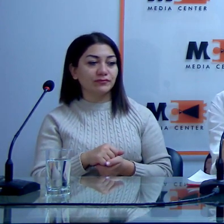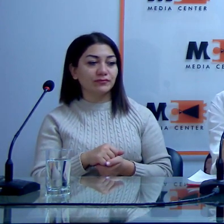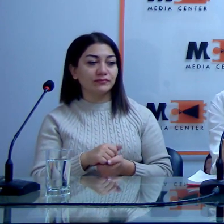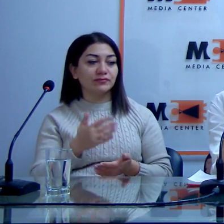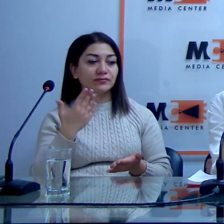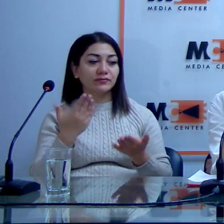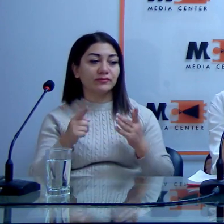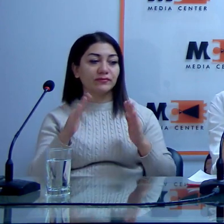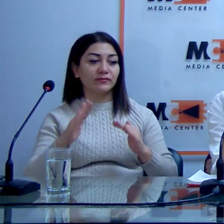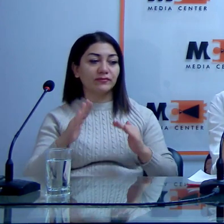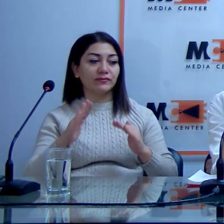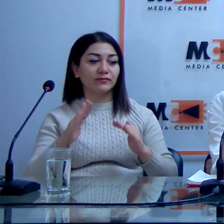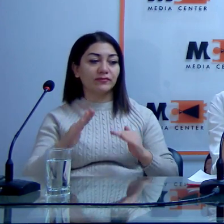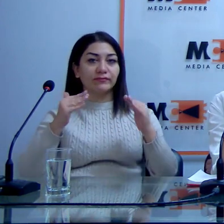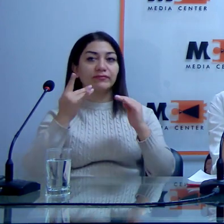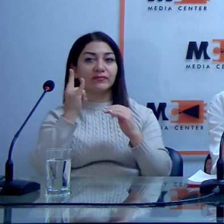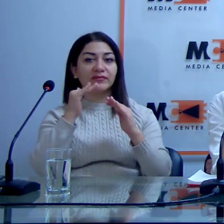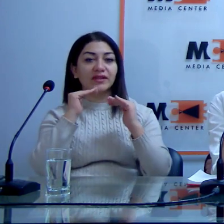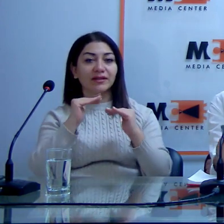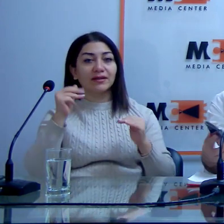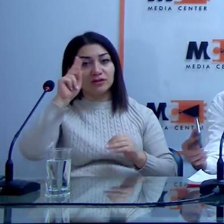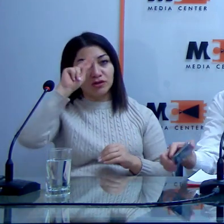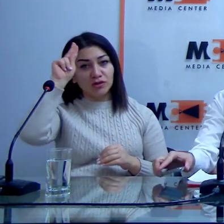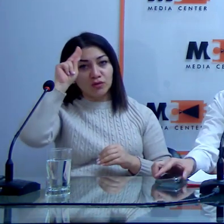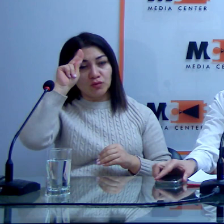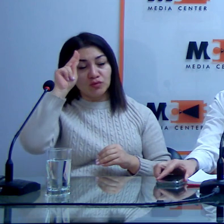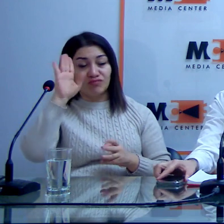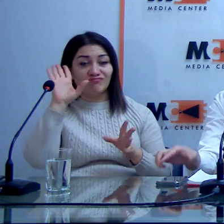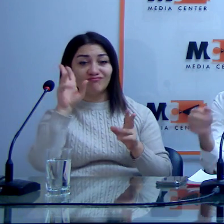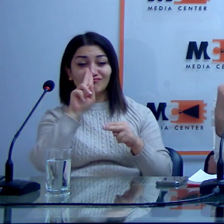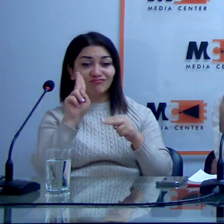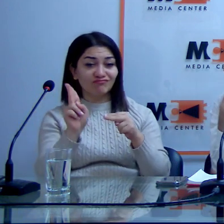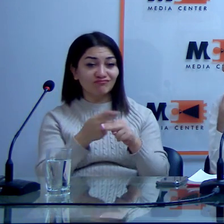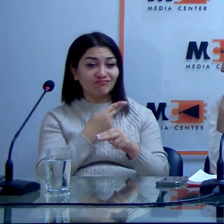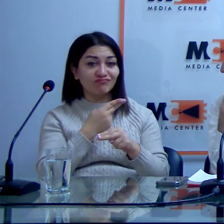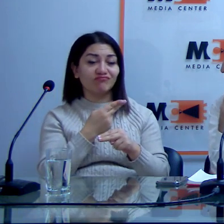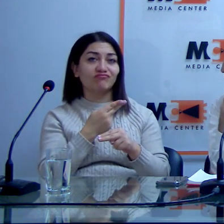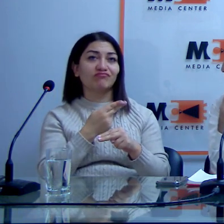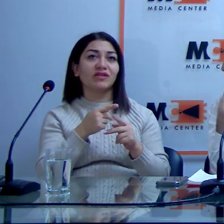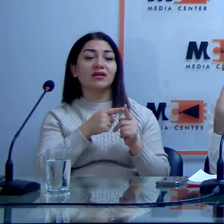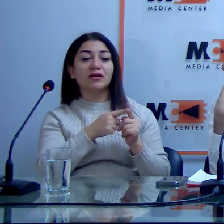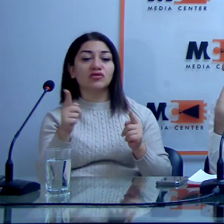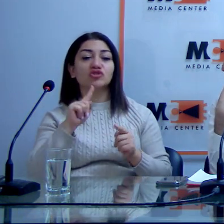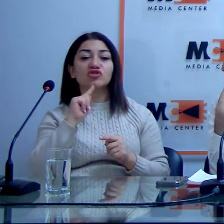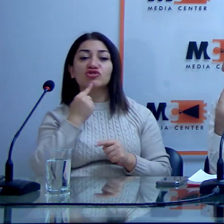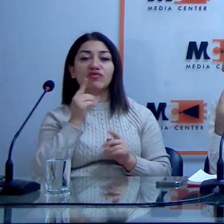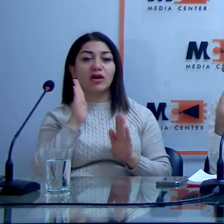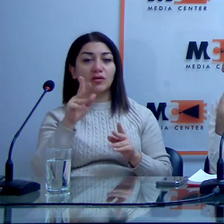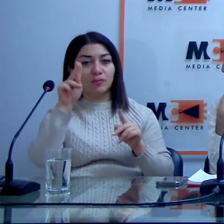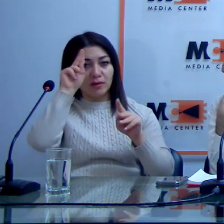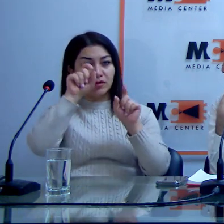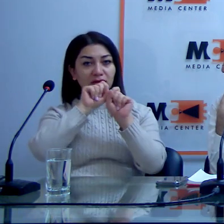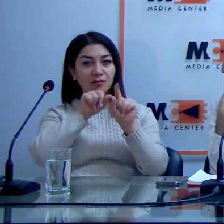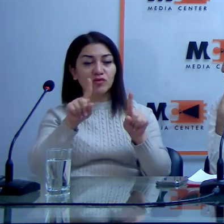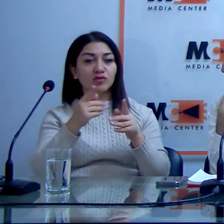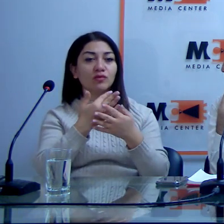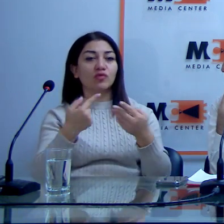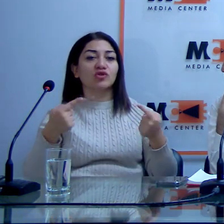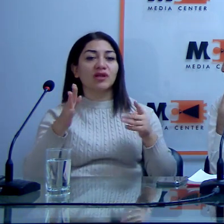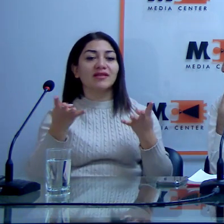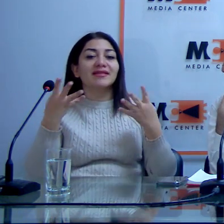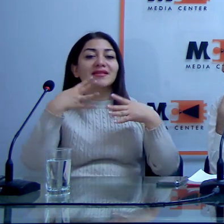եթե այս փուլում երեխայի կրթությունը չի հաջողվում, այս էտապը բացաթողնվում, հետո շատ դժվար է դպրոցում կամ մնացած